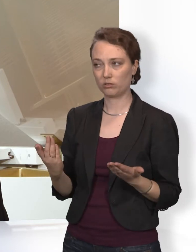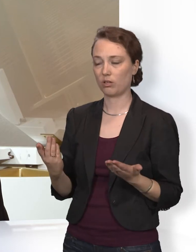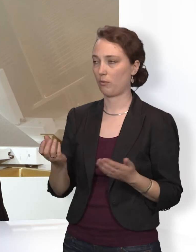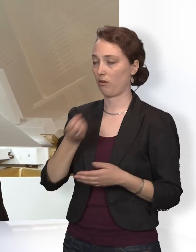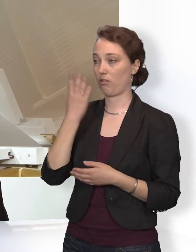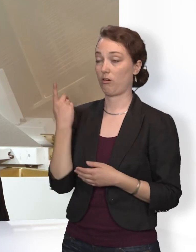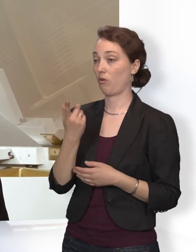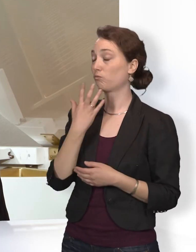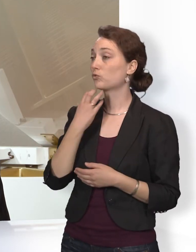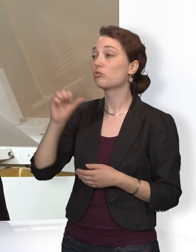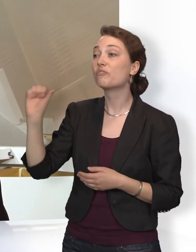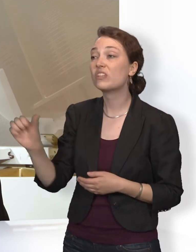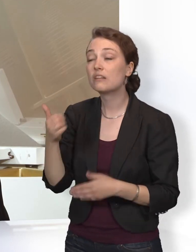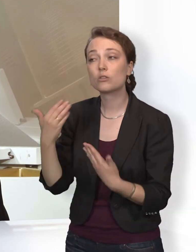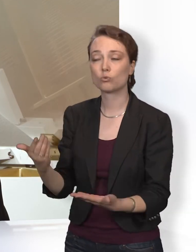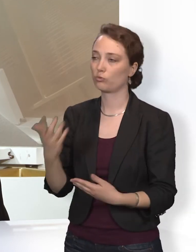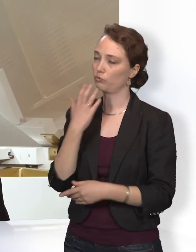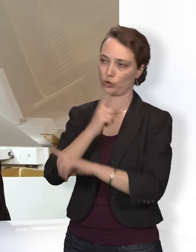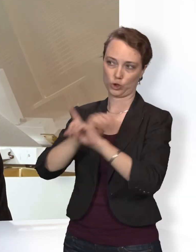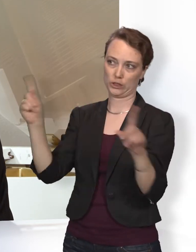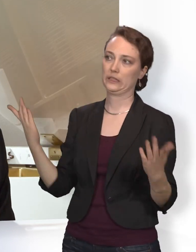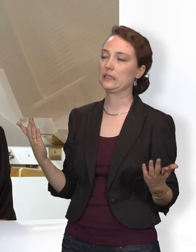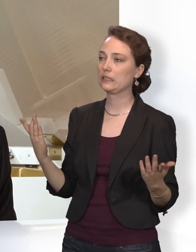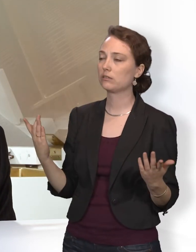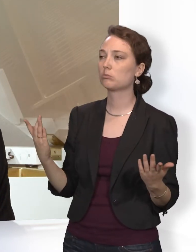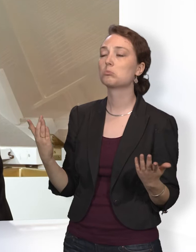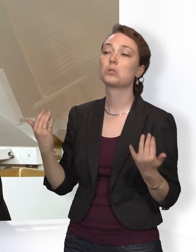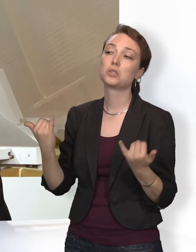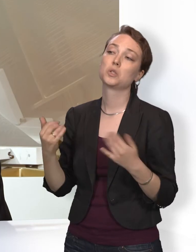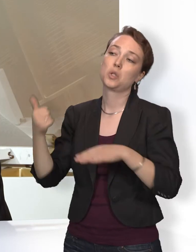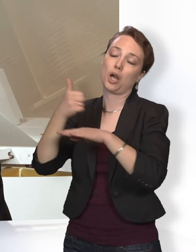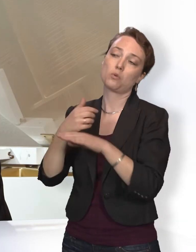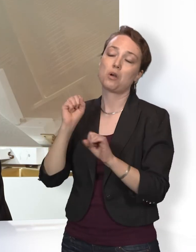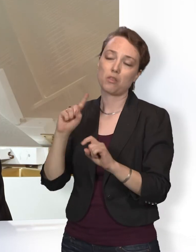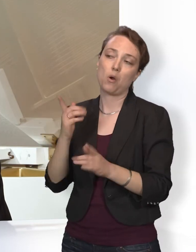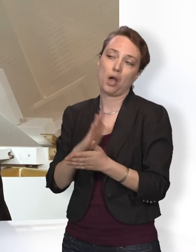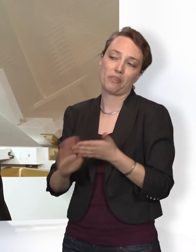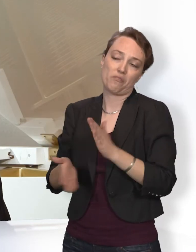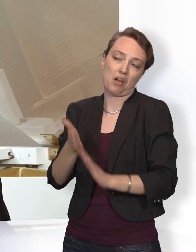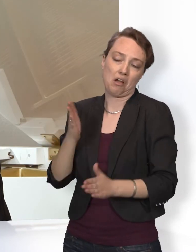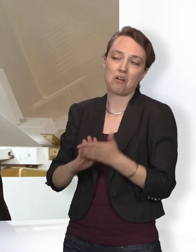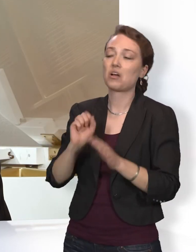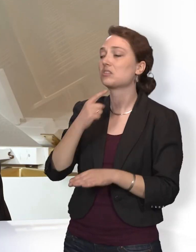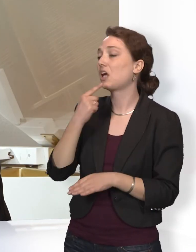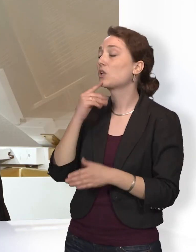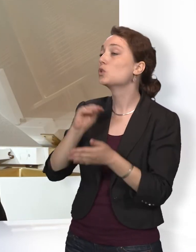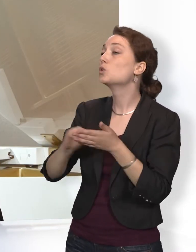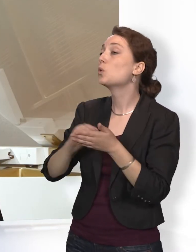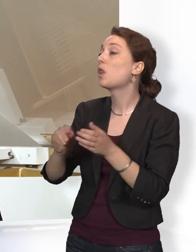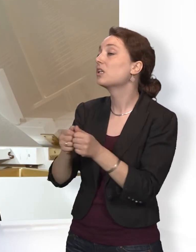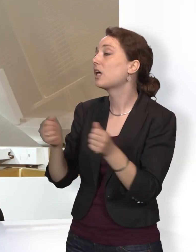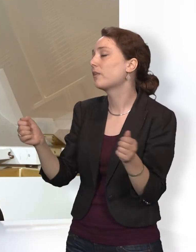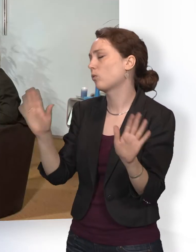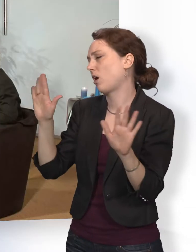kein Interesse daran, dass sich so etwas wiederholt. Jetzt hätte er sich das Leben ja einfach machen können. Er hätte ja sagen können, Schülerzeitung,